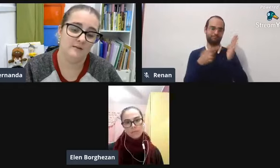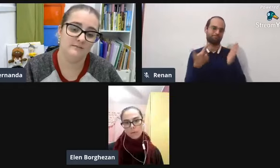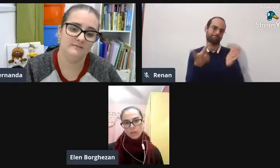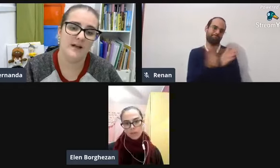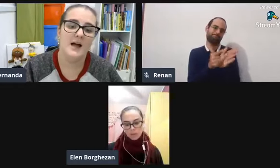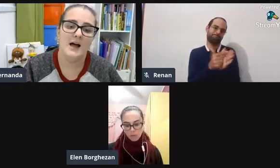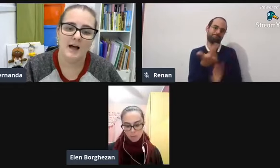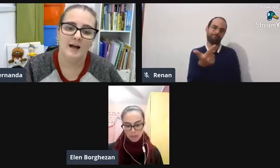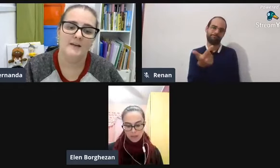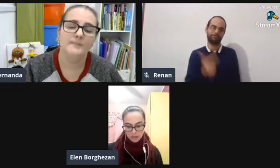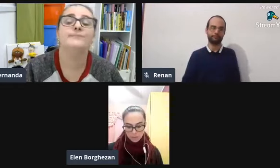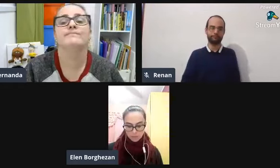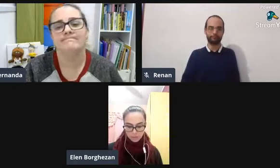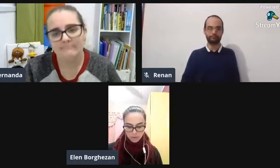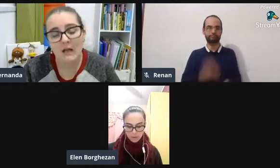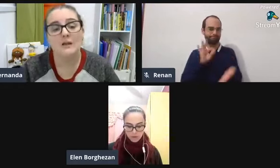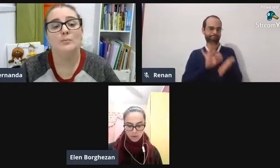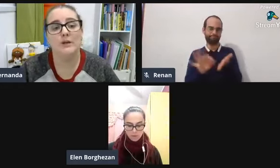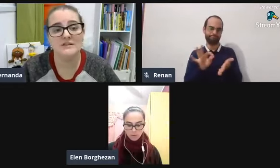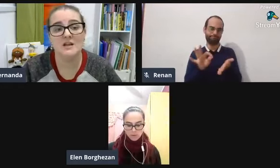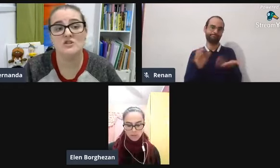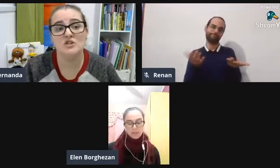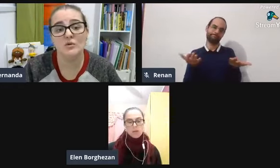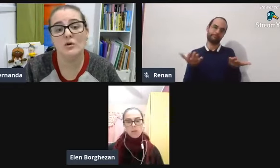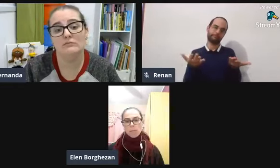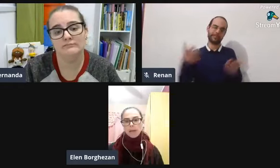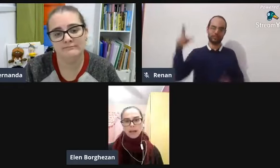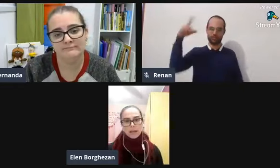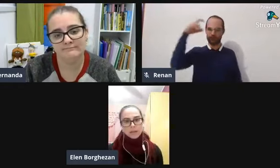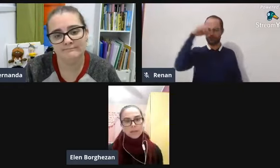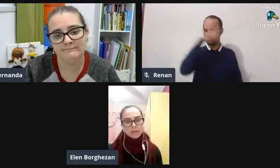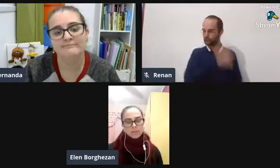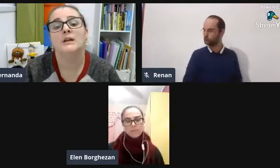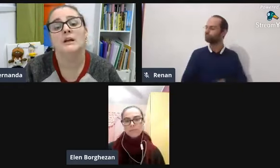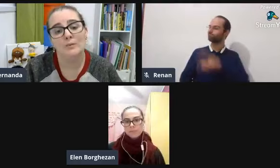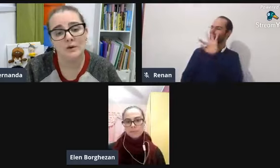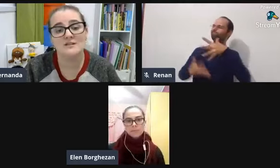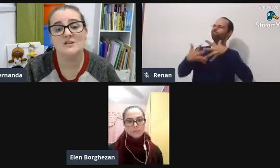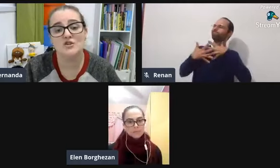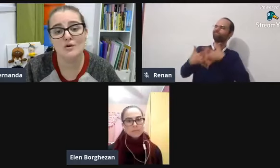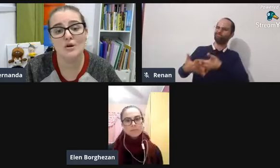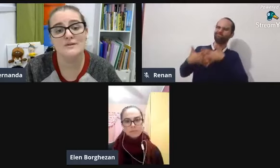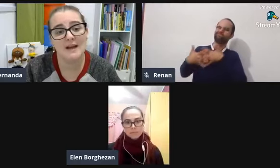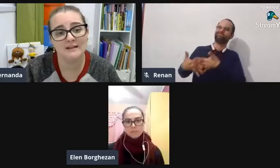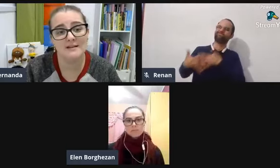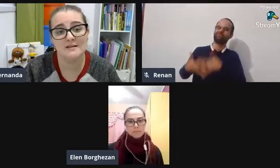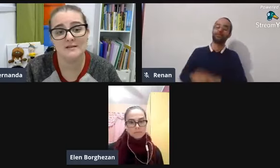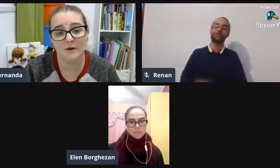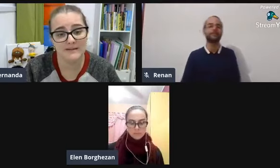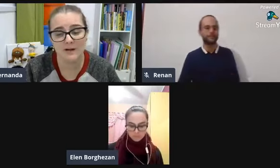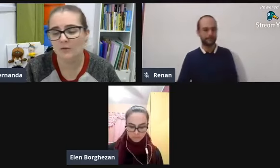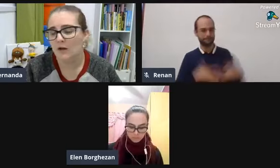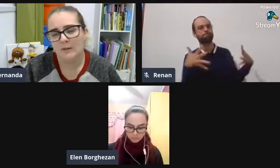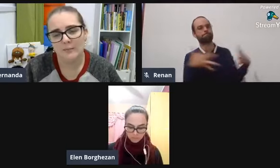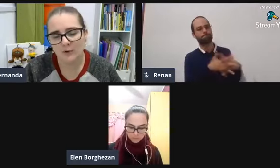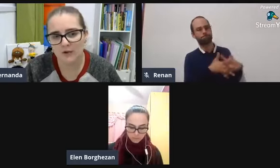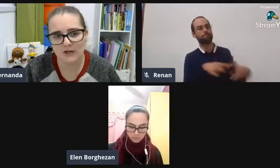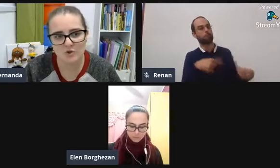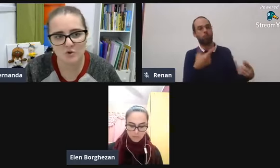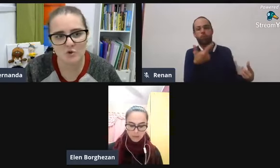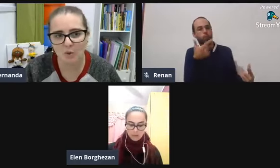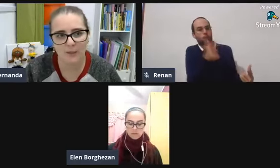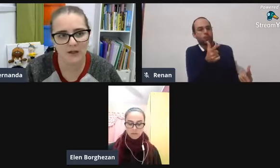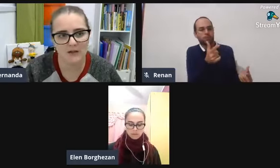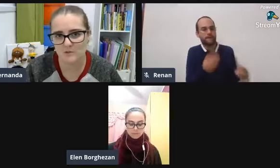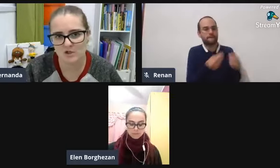Né? Então, por isso que é tão complicado. Por isso que é tão complicado, né? Por isso que a gente não consegue trazer formação. Para o Rio